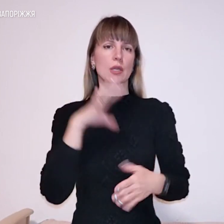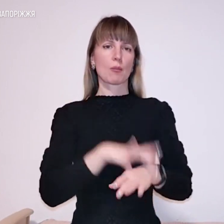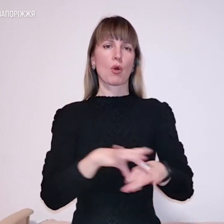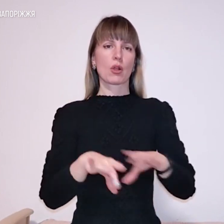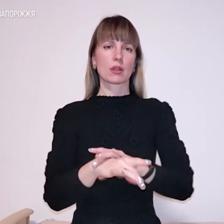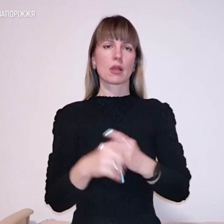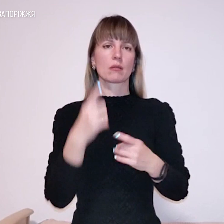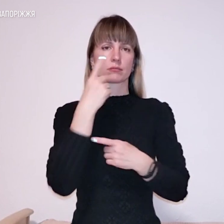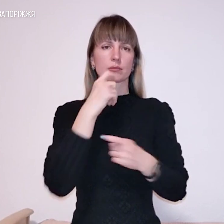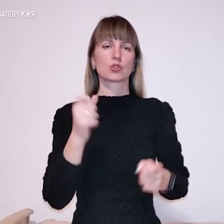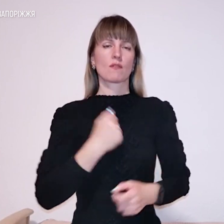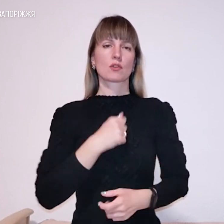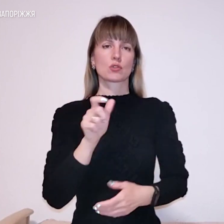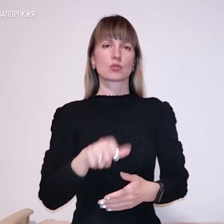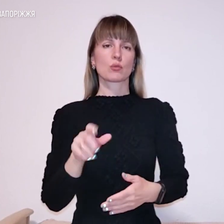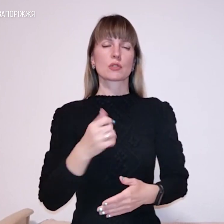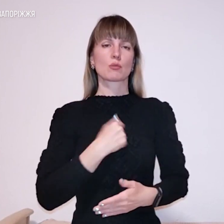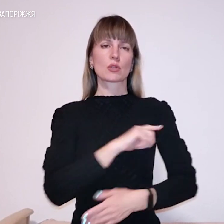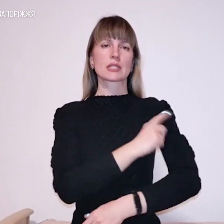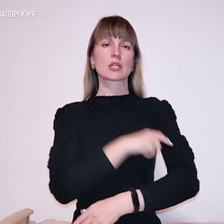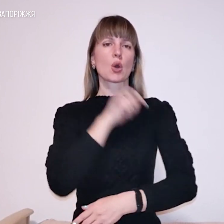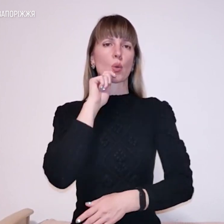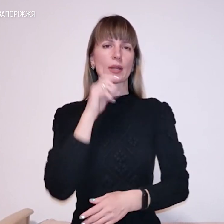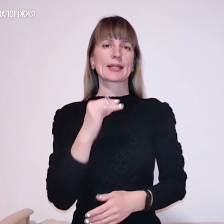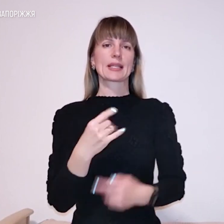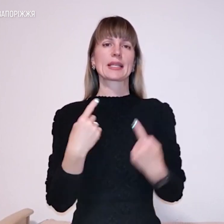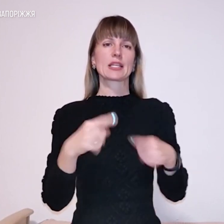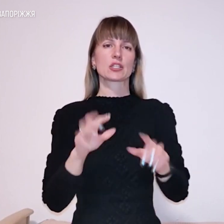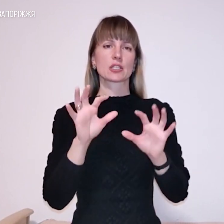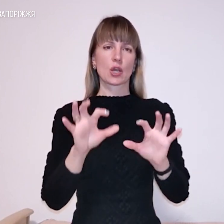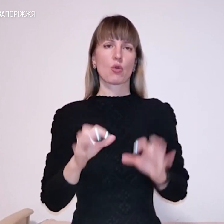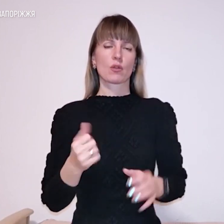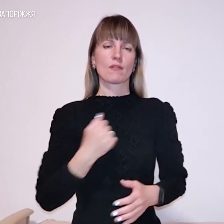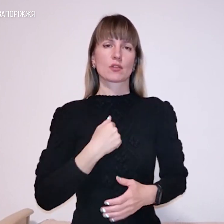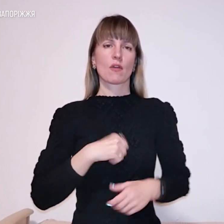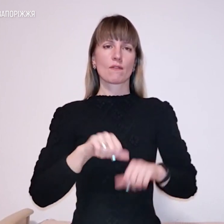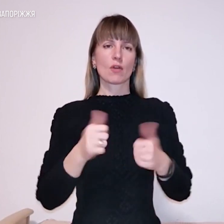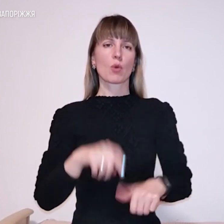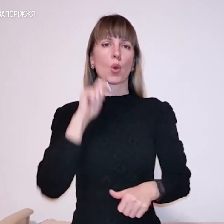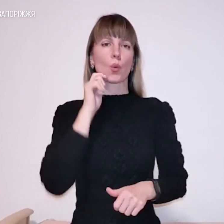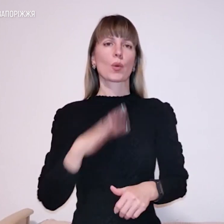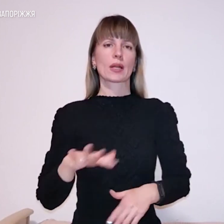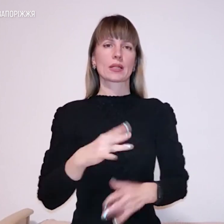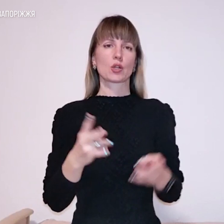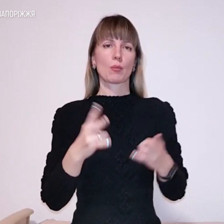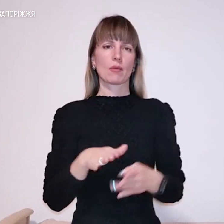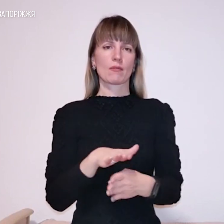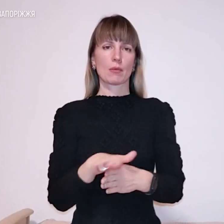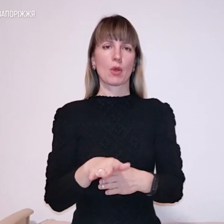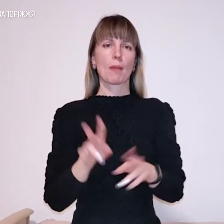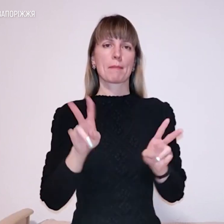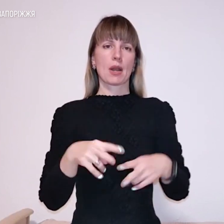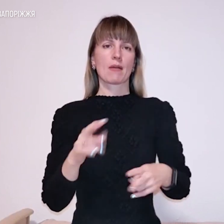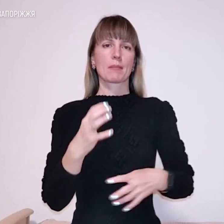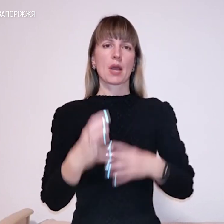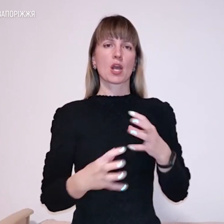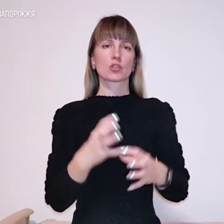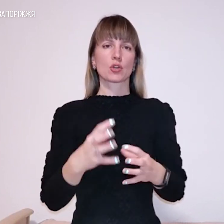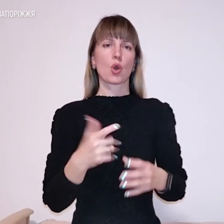Наголошуємо, військовослужбовці Збройних сил України та інших законних військових формувань України необхідно дотримуються норм міжнародного гуманітарного